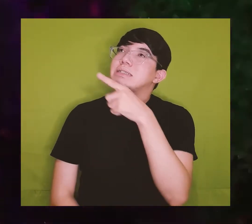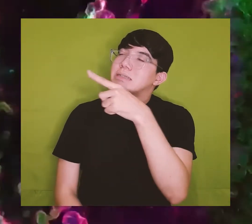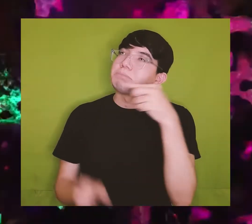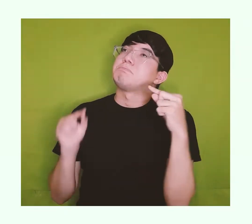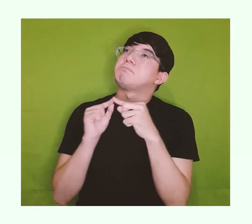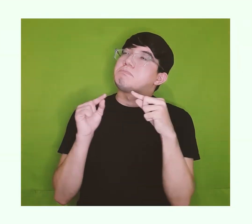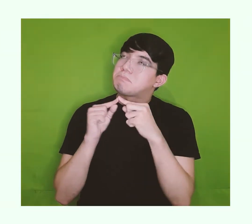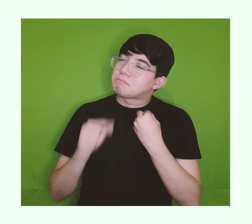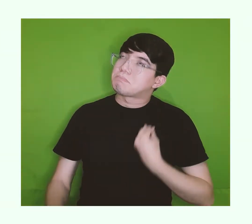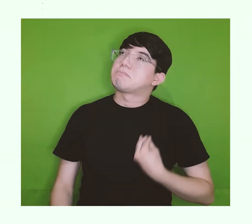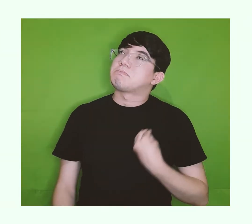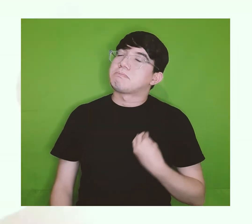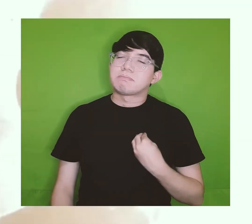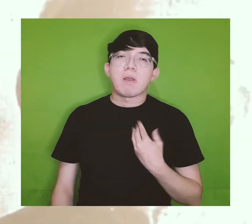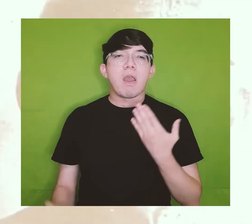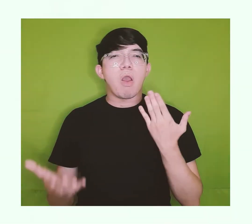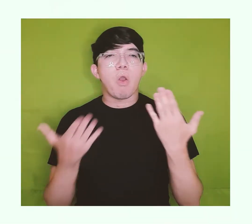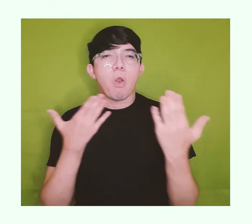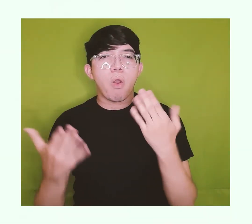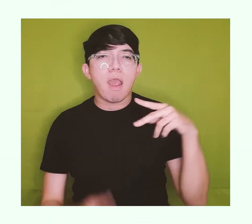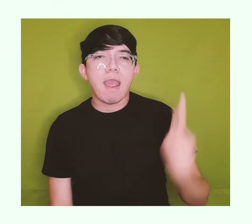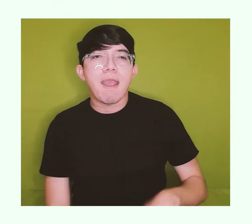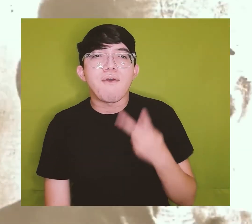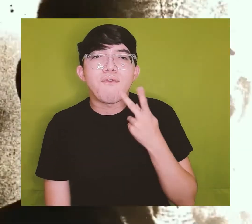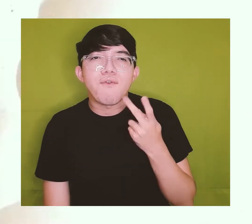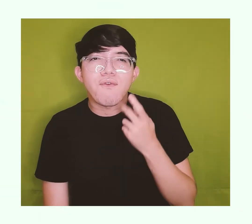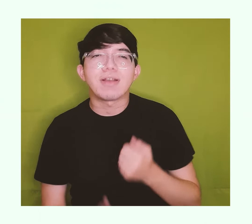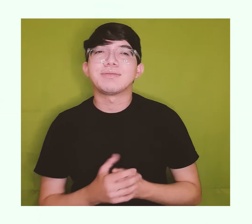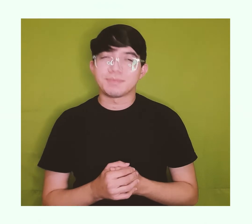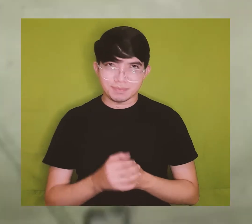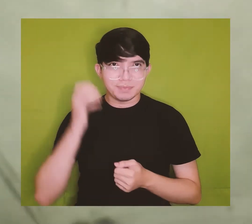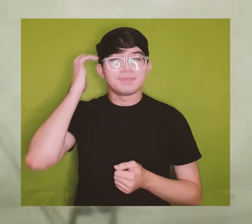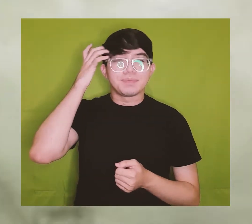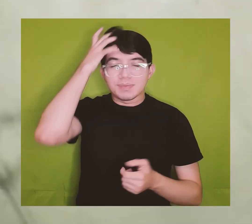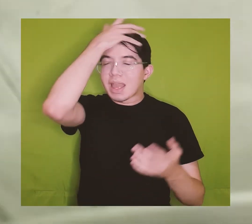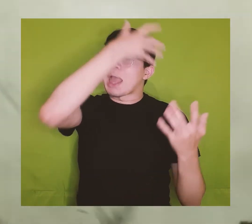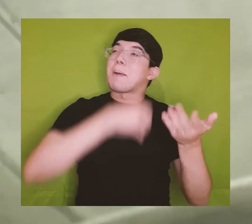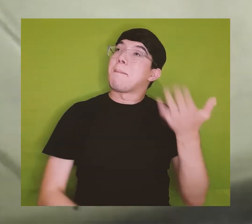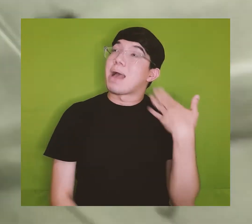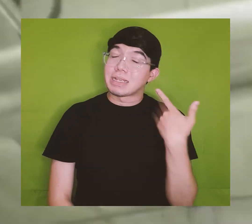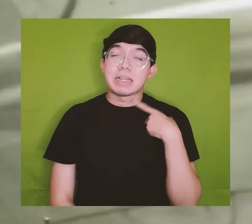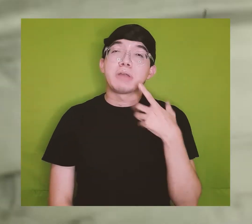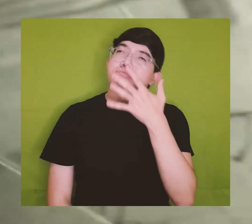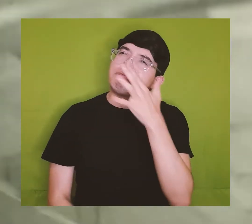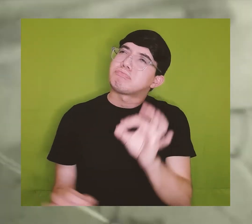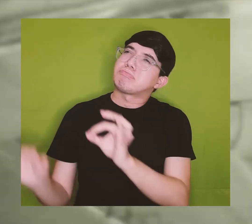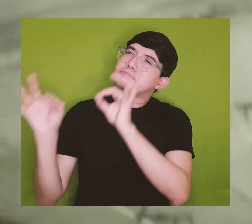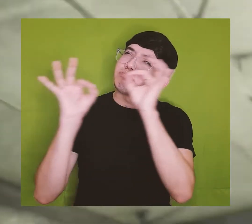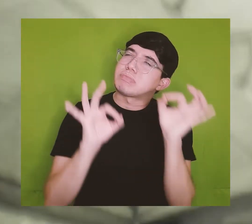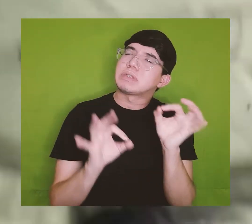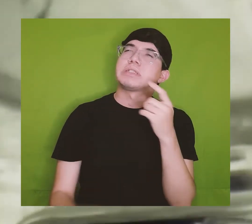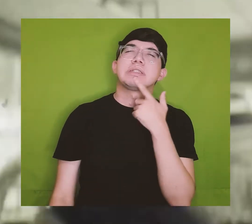tipo, em determinados momentos eu tentava reconhecer aqueles lugares e quando eu conseguia, eu, caramba, mudou muito.